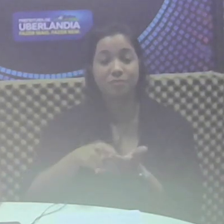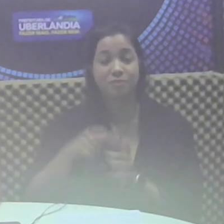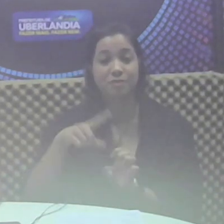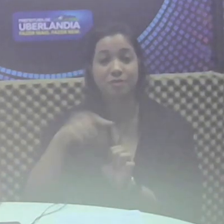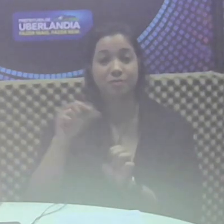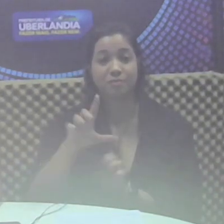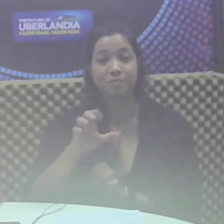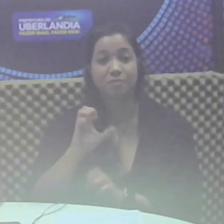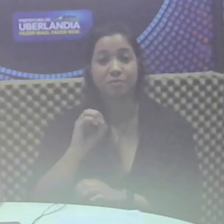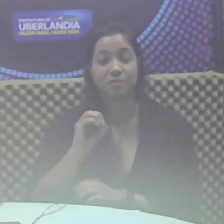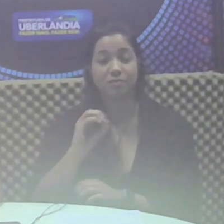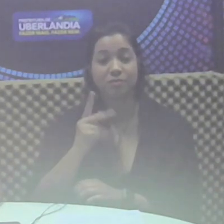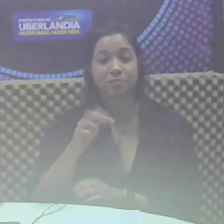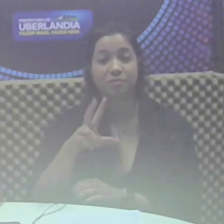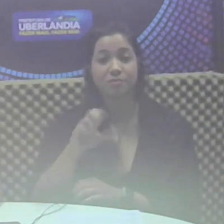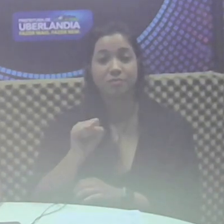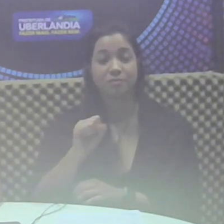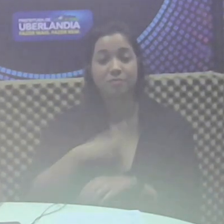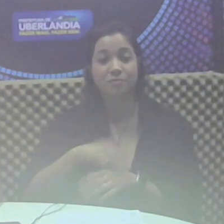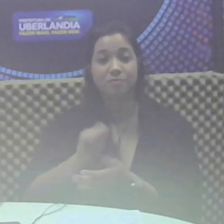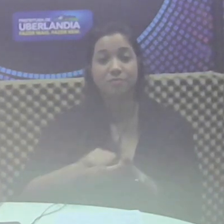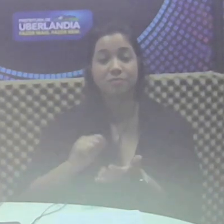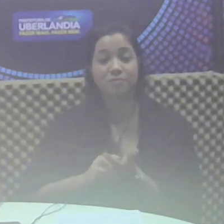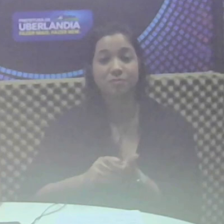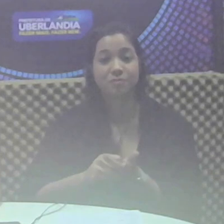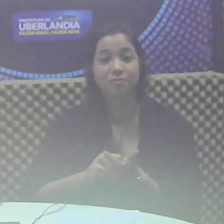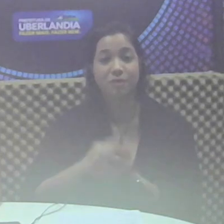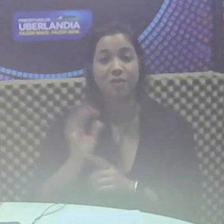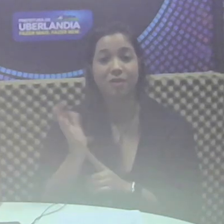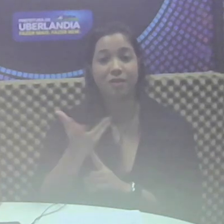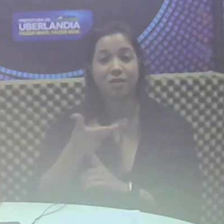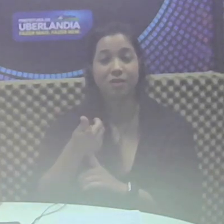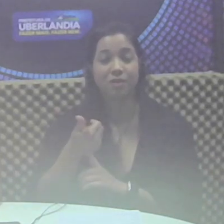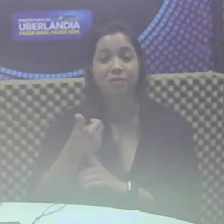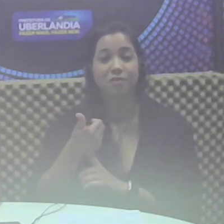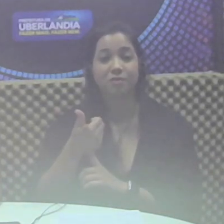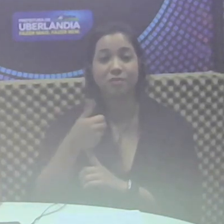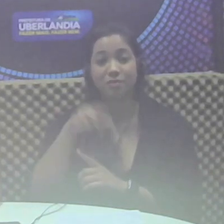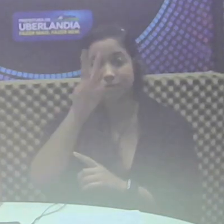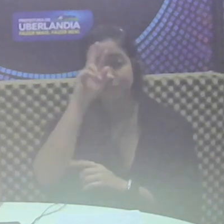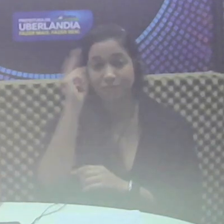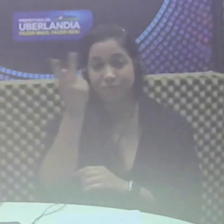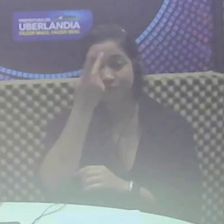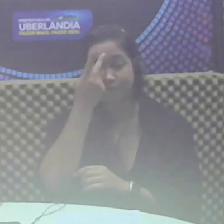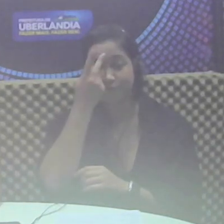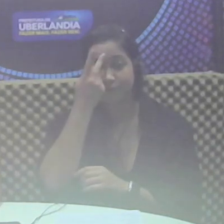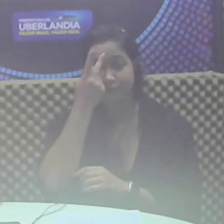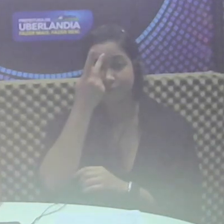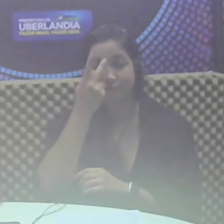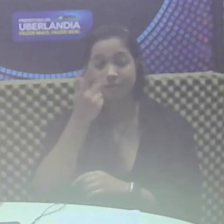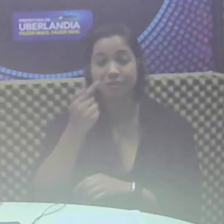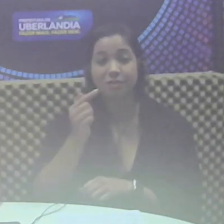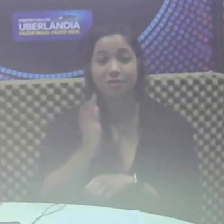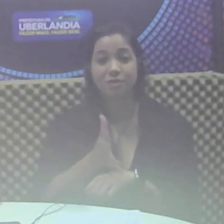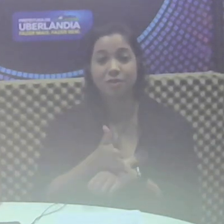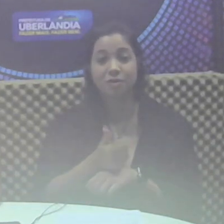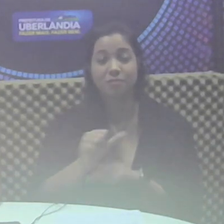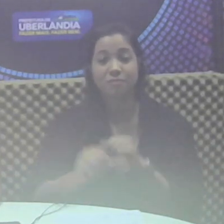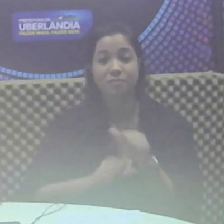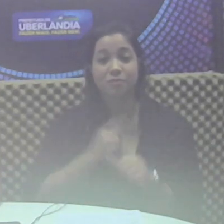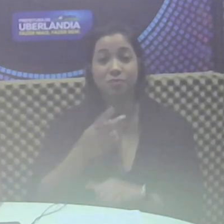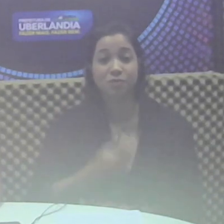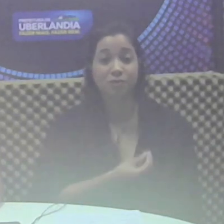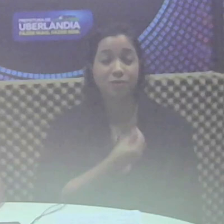Léo Chaves, autor do livro A Grande Arte de se Reinventar, as 7 habilidades que podem mudar sua